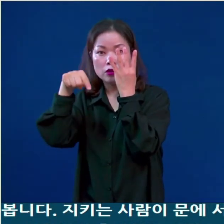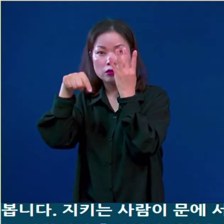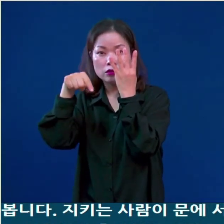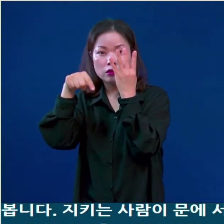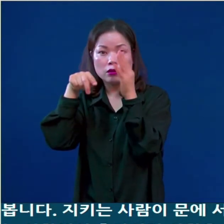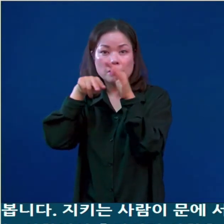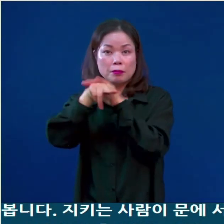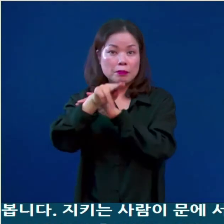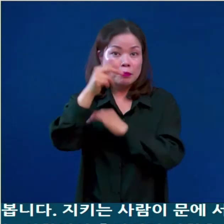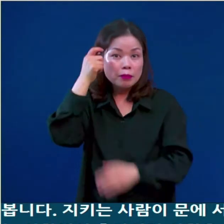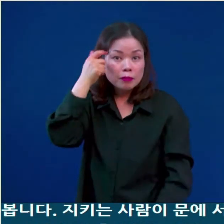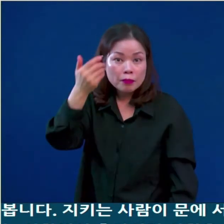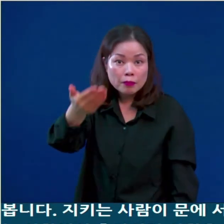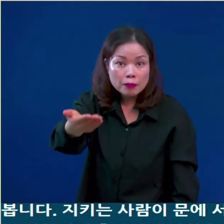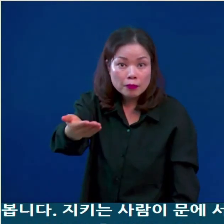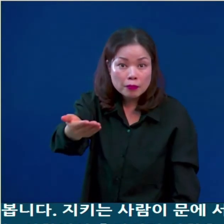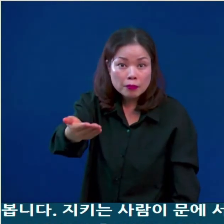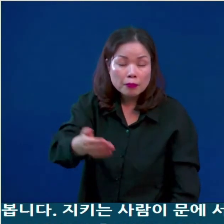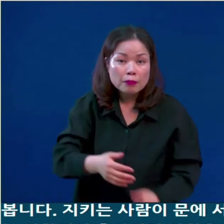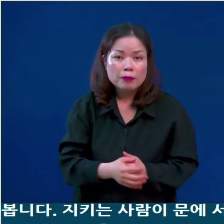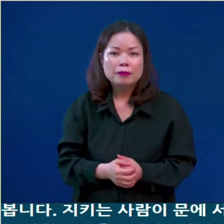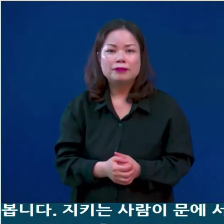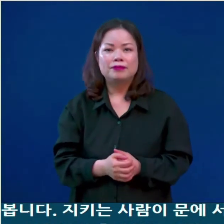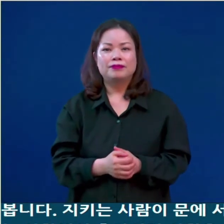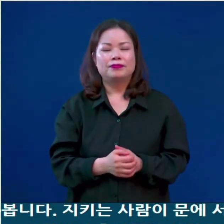수가 있었을까요?